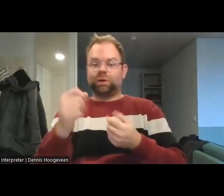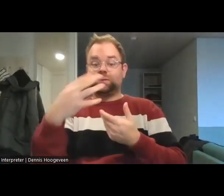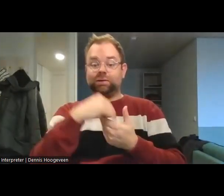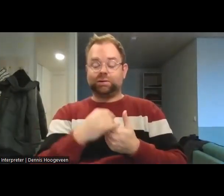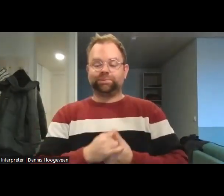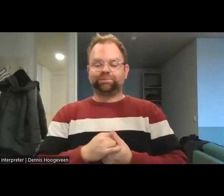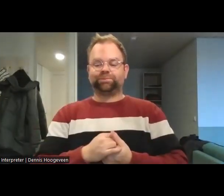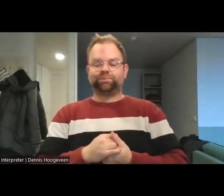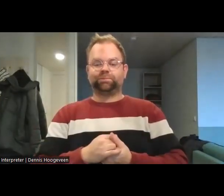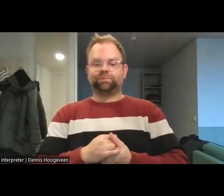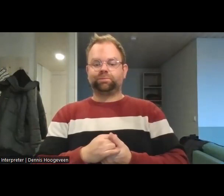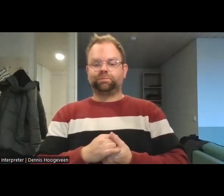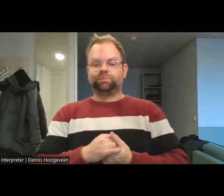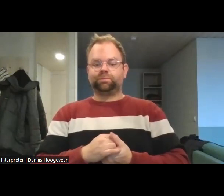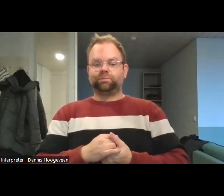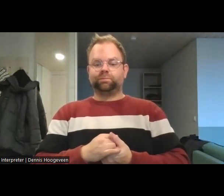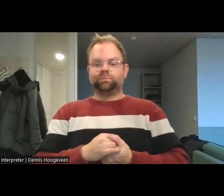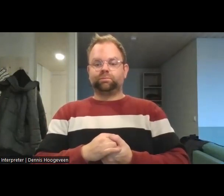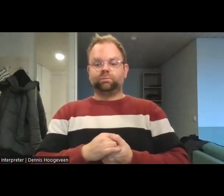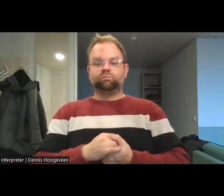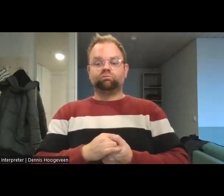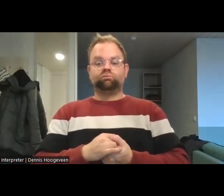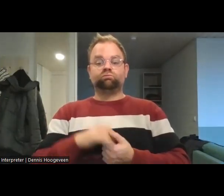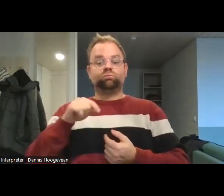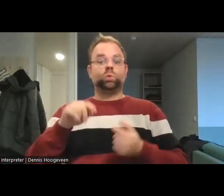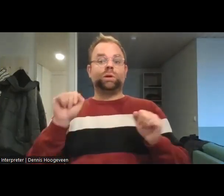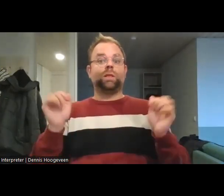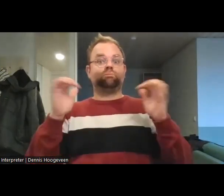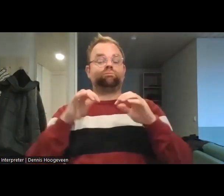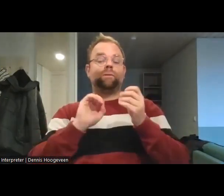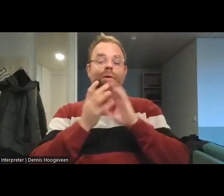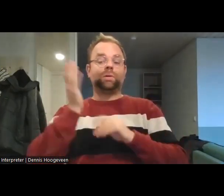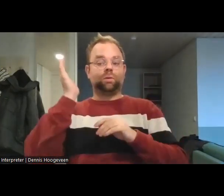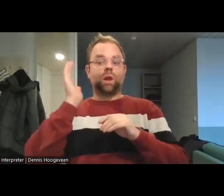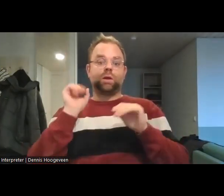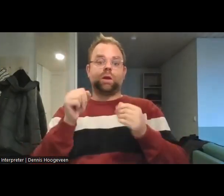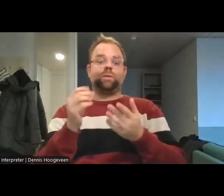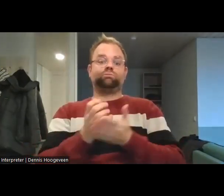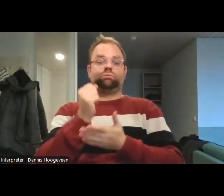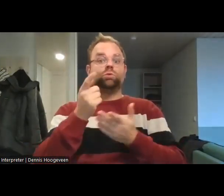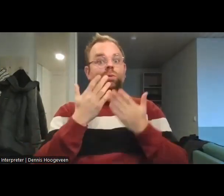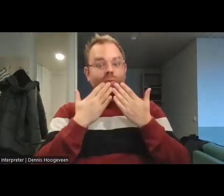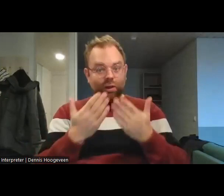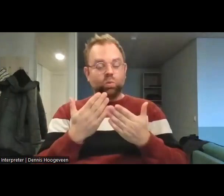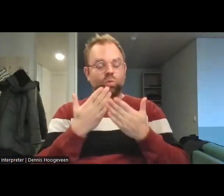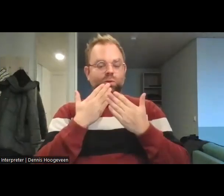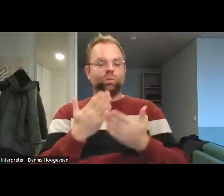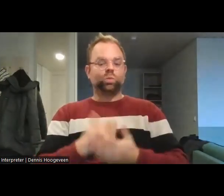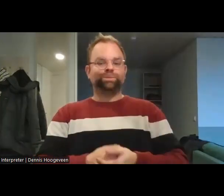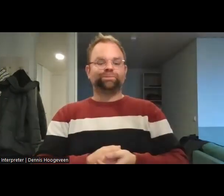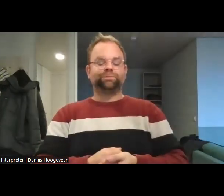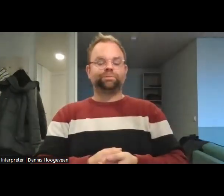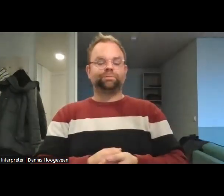c'est quelque chose que nous pouvons faire pour les gens qui se sont enregistrés pour le